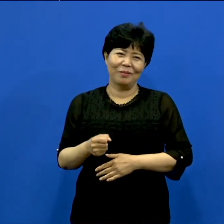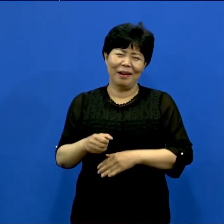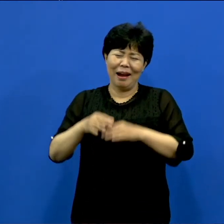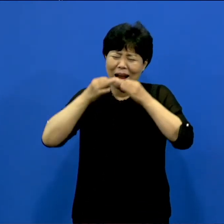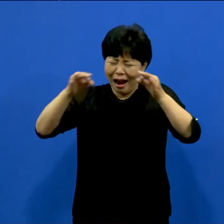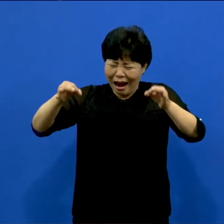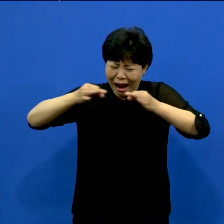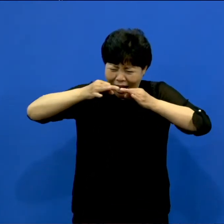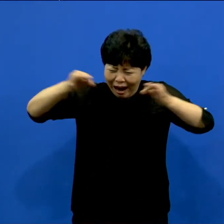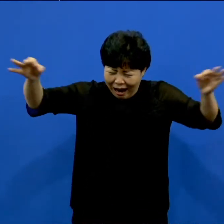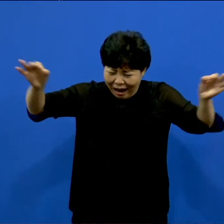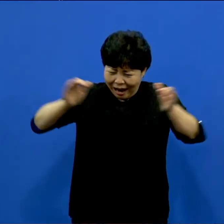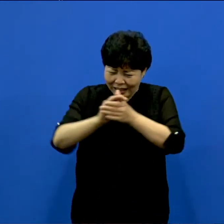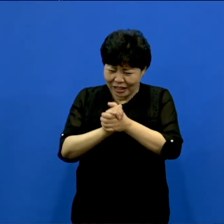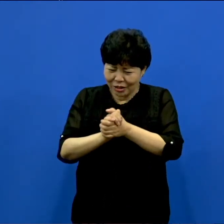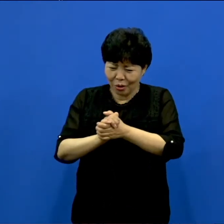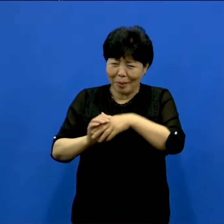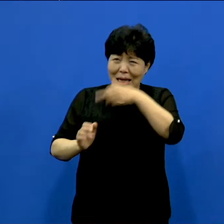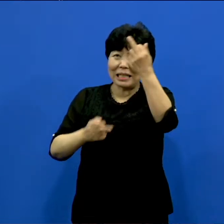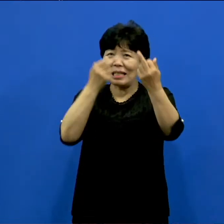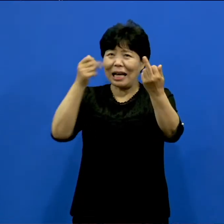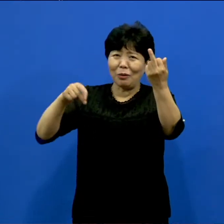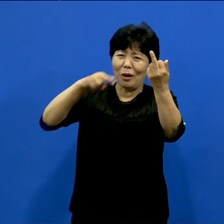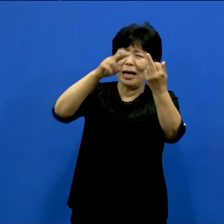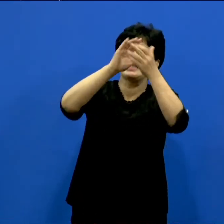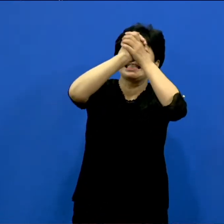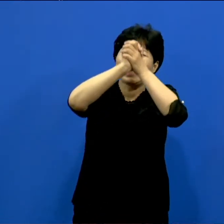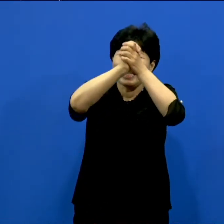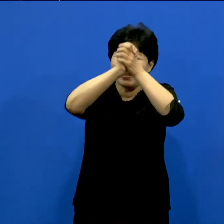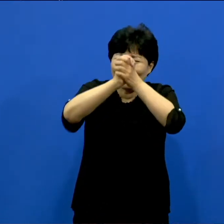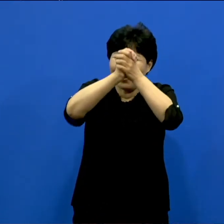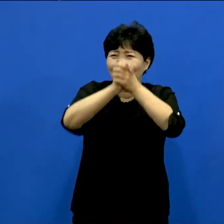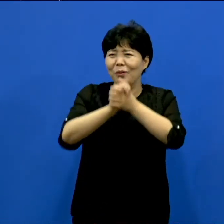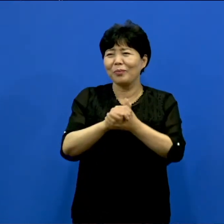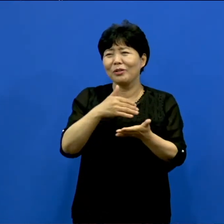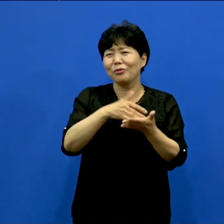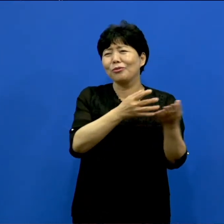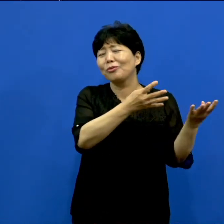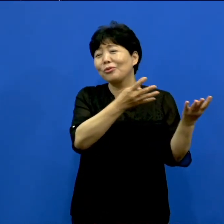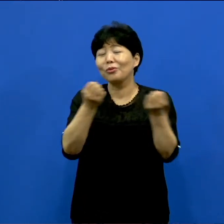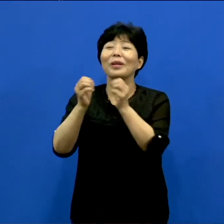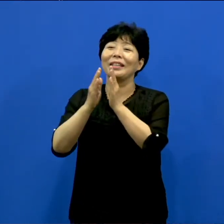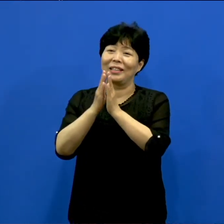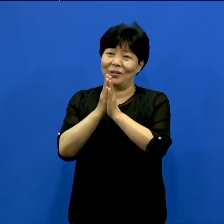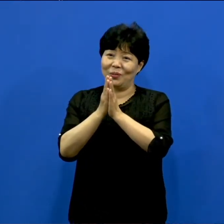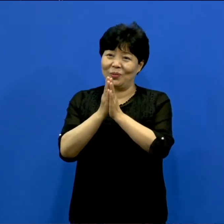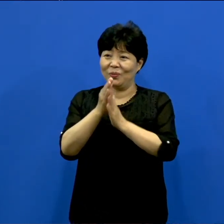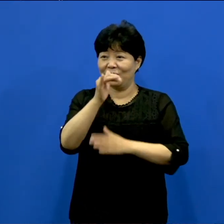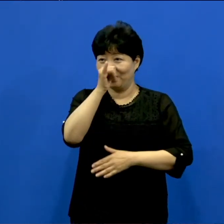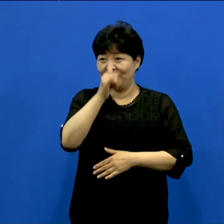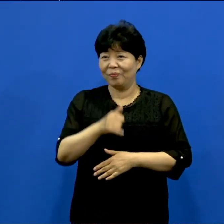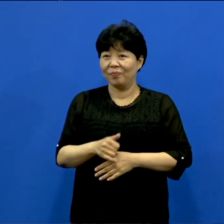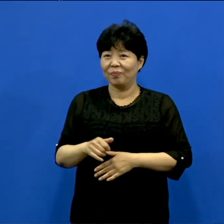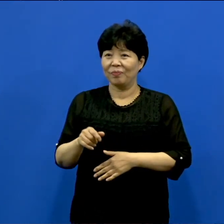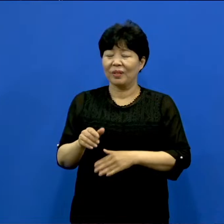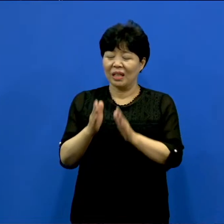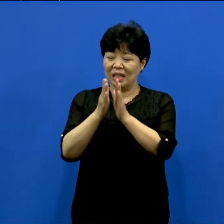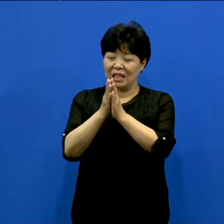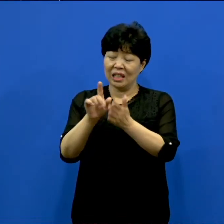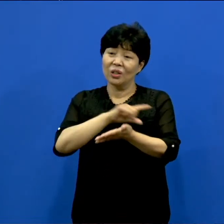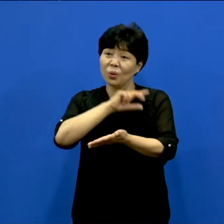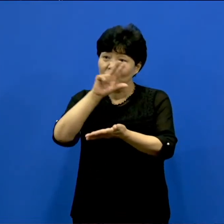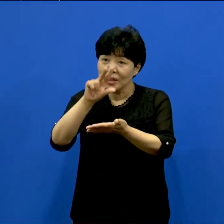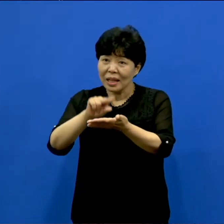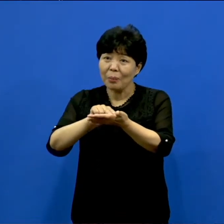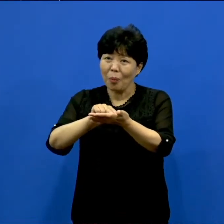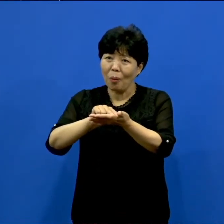하고, 산기도도 하고, 그죠? 이런 수 없는 기도. 어떤 데는 기도의 제목을 다 내려놓고